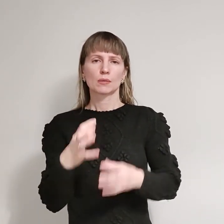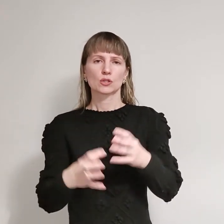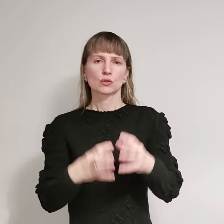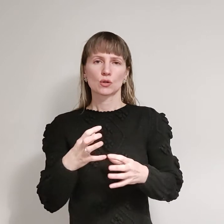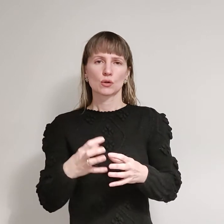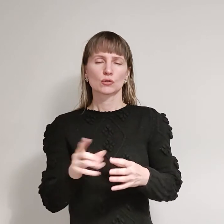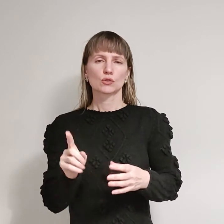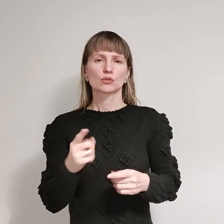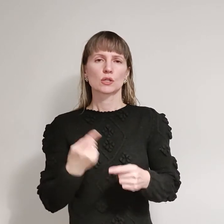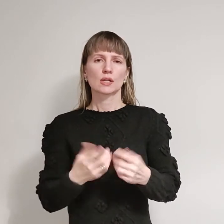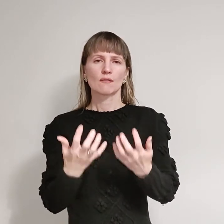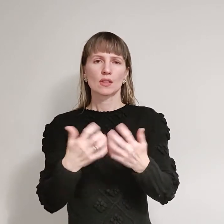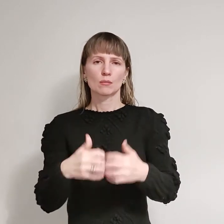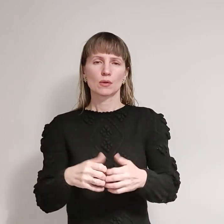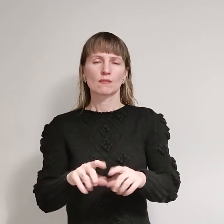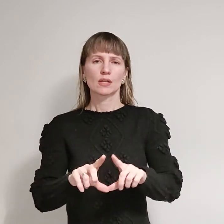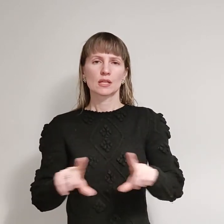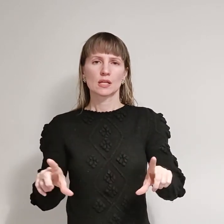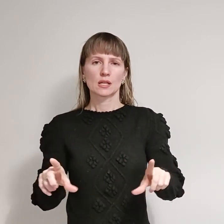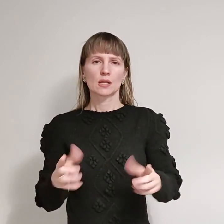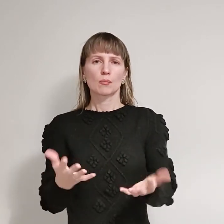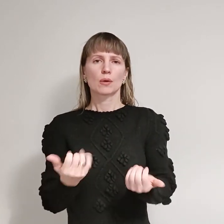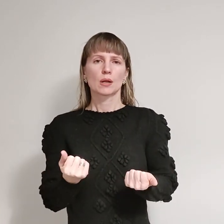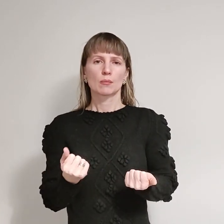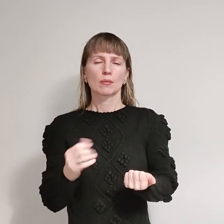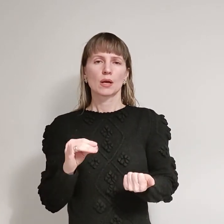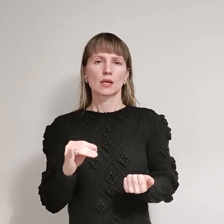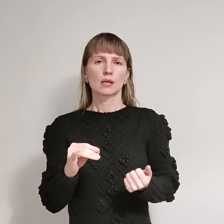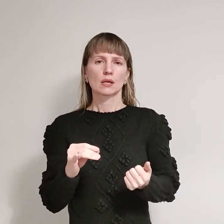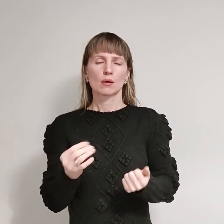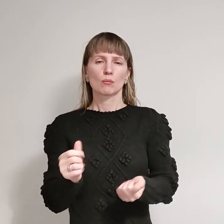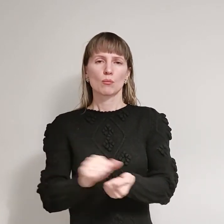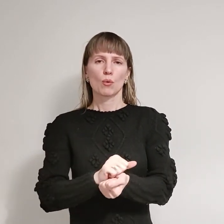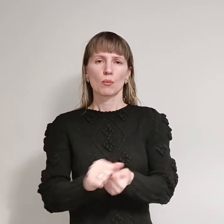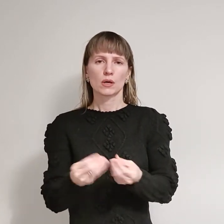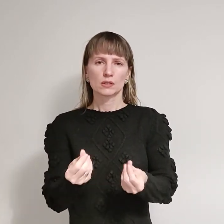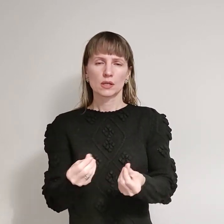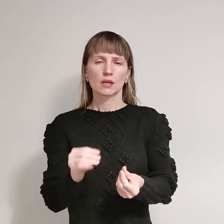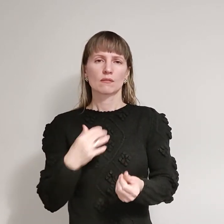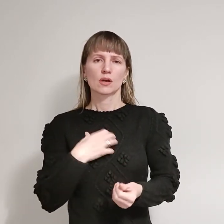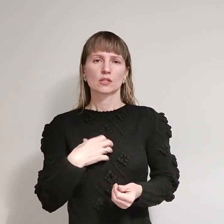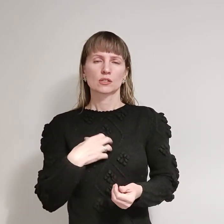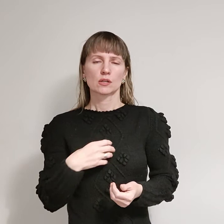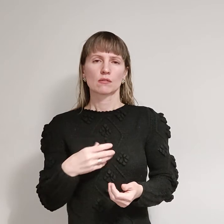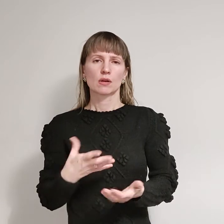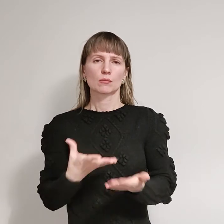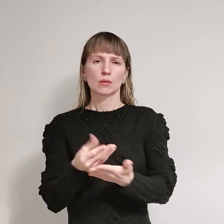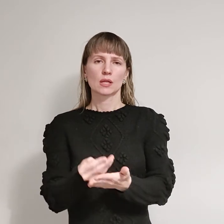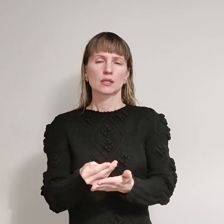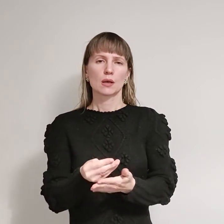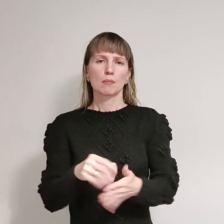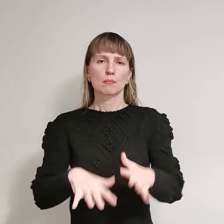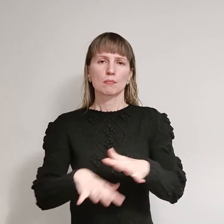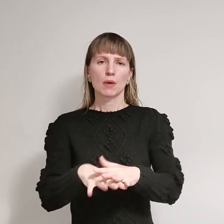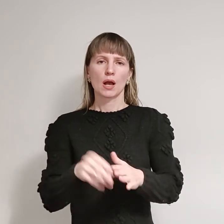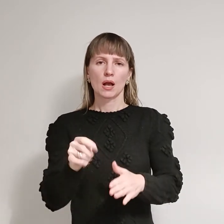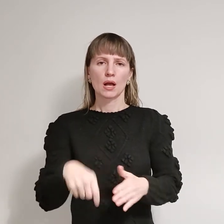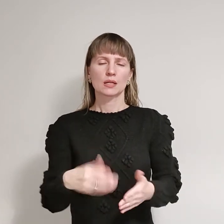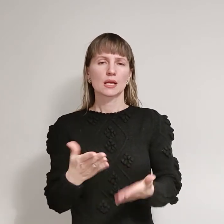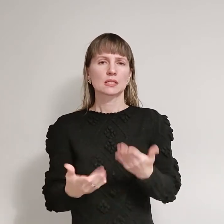це автоматизоване відділення, приймаємо і готівку, і можливо розрахуватися банківською картою. Якщо це не автоматизоване